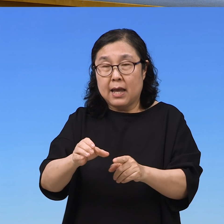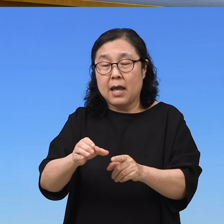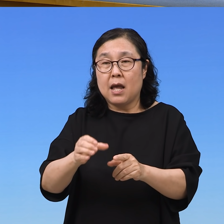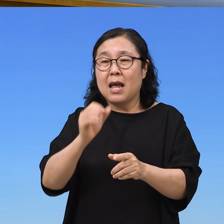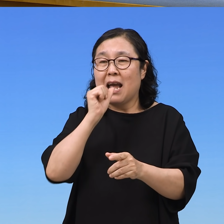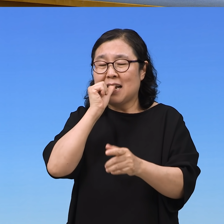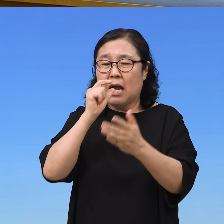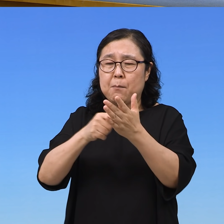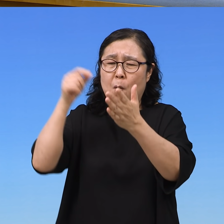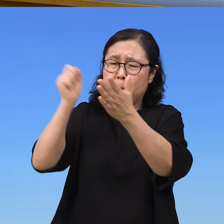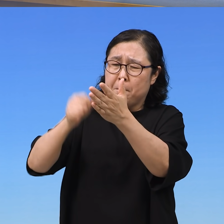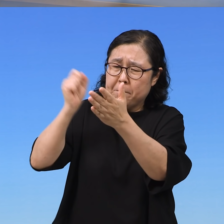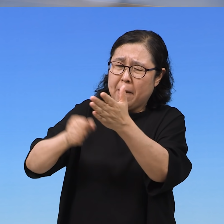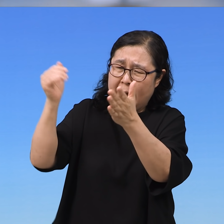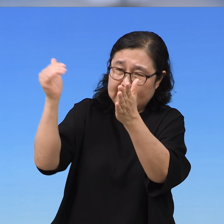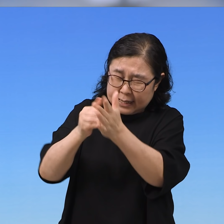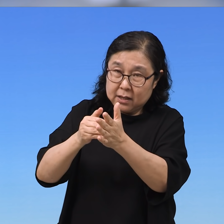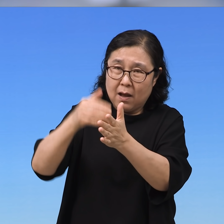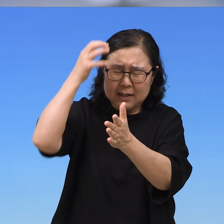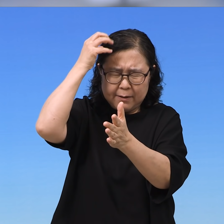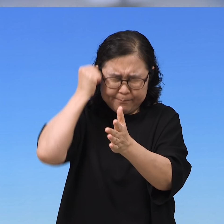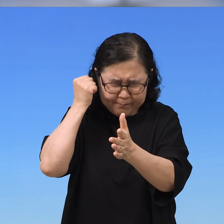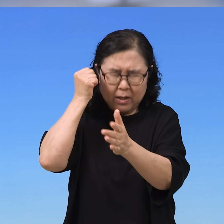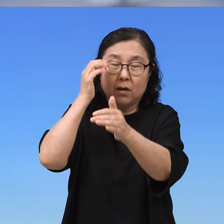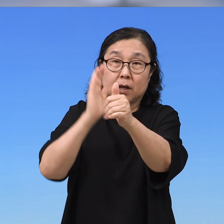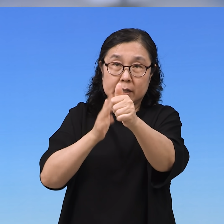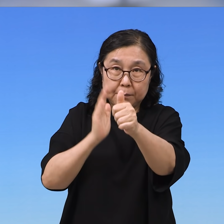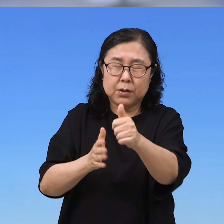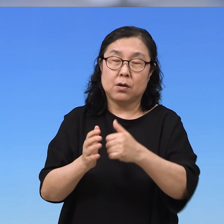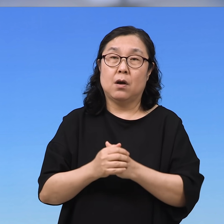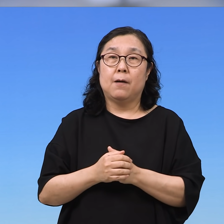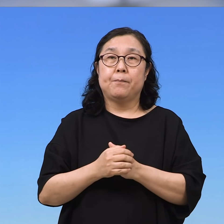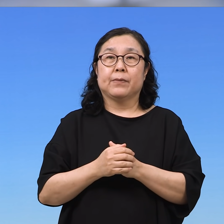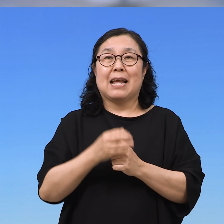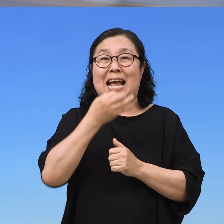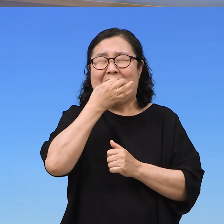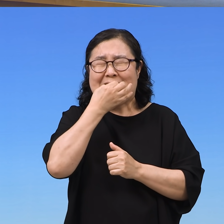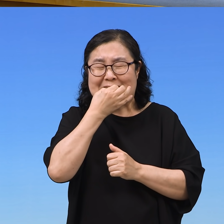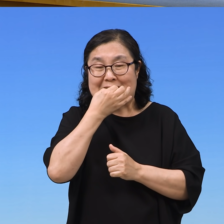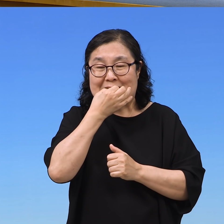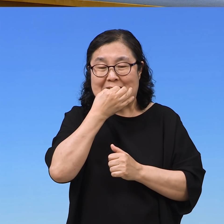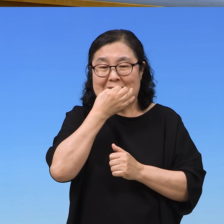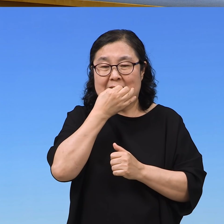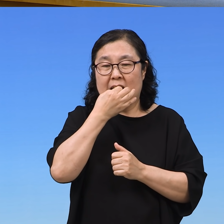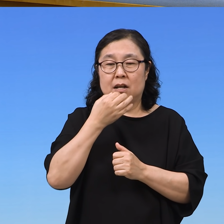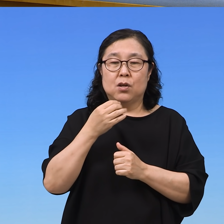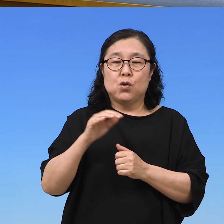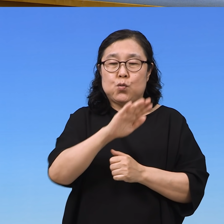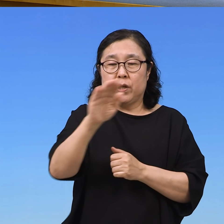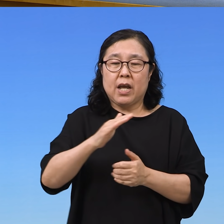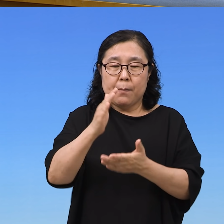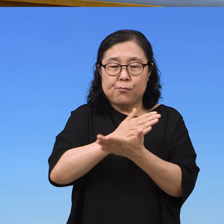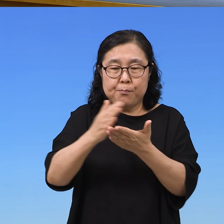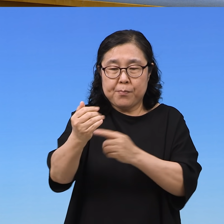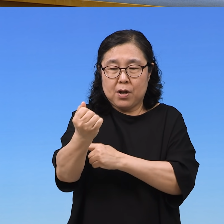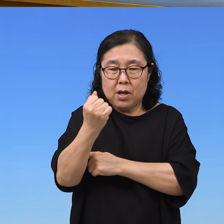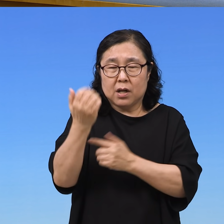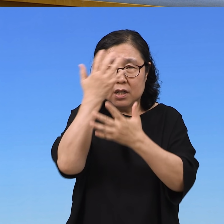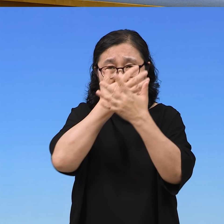묵상해야 됩니다. 여러분, 이 2가지 아시겠죠? 탐욕은요 영육 간에 우리의 분별력을 흐리게 한다,